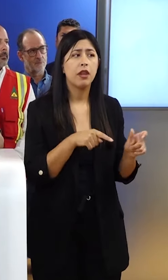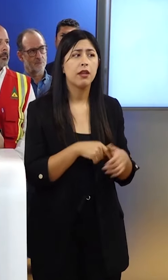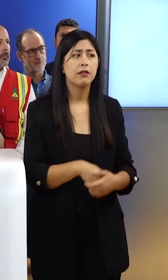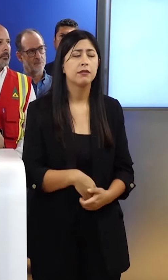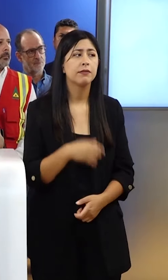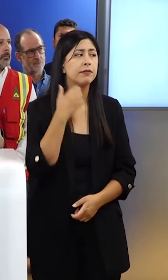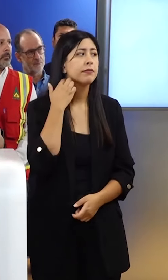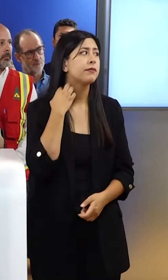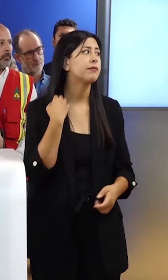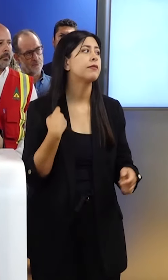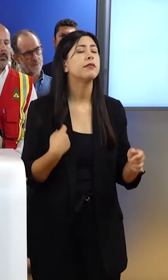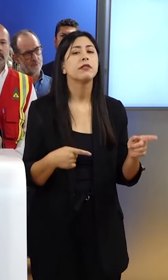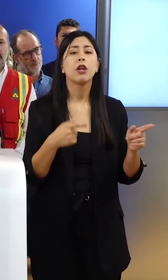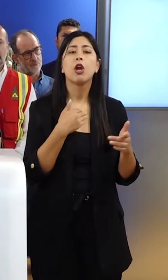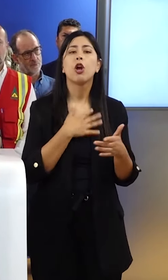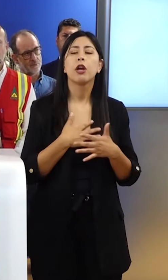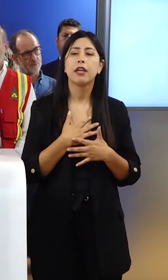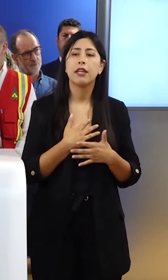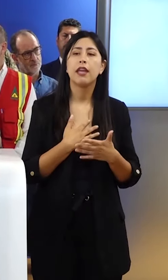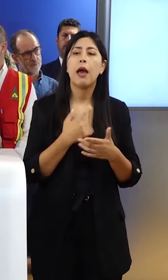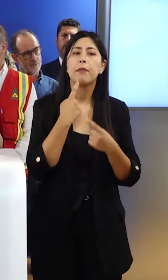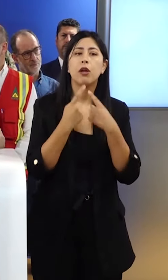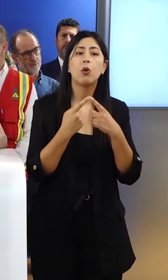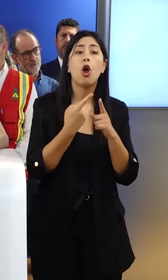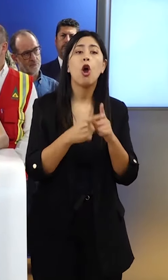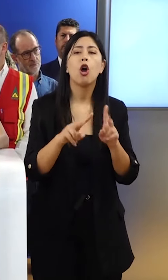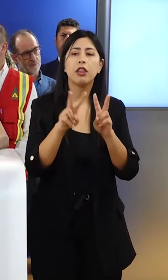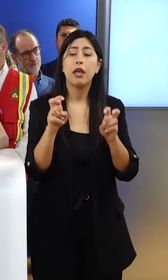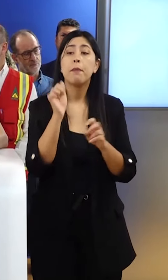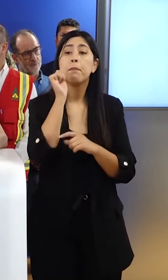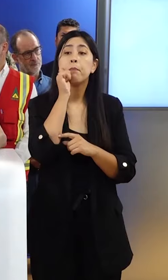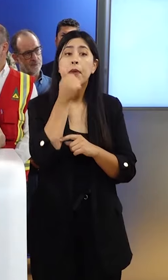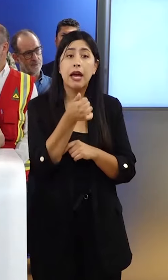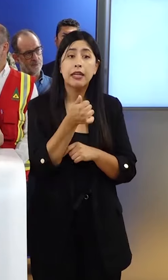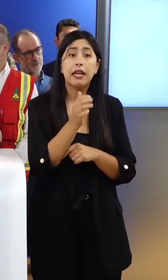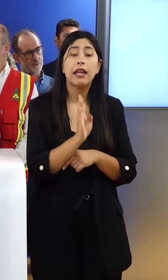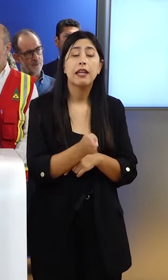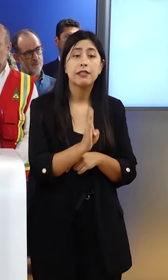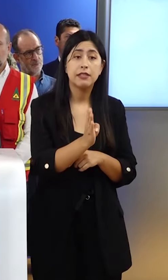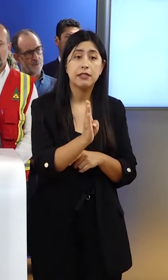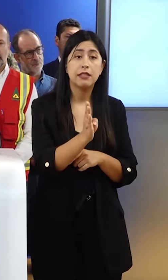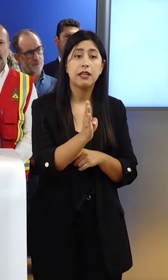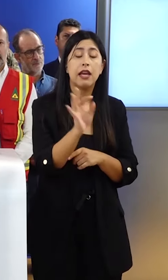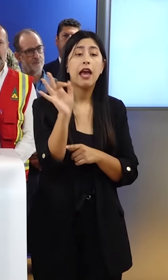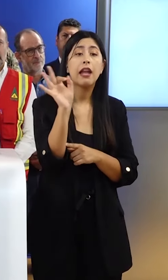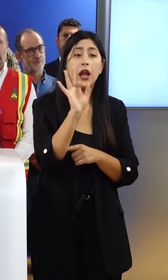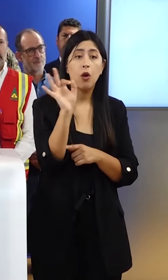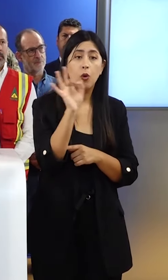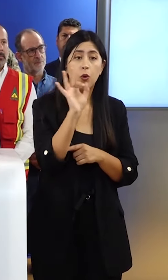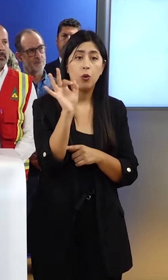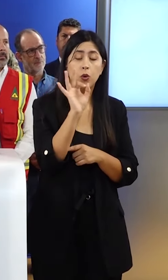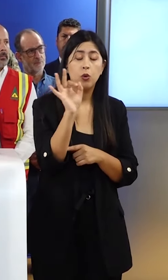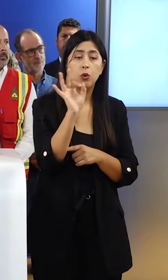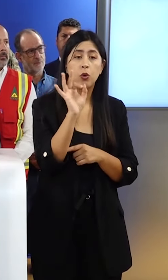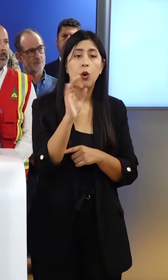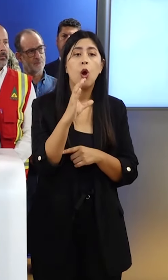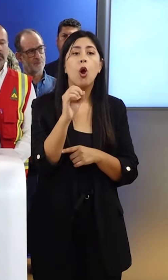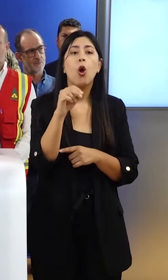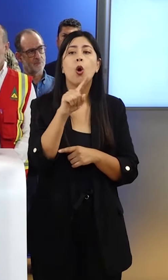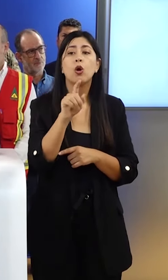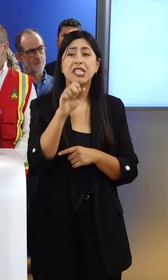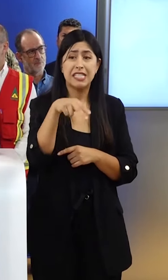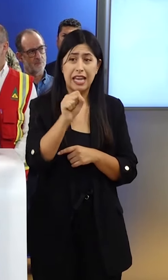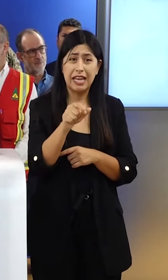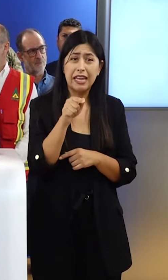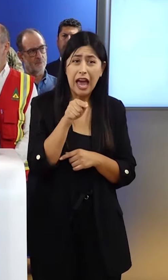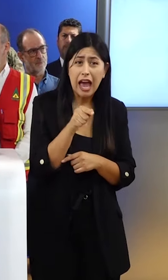ejemplo yo quería preguntarle igual en otro tema Si es que mañana se mantenía y comentar esta reunión va